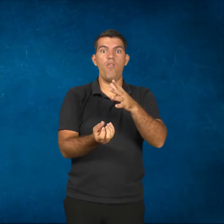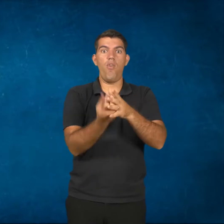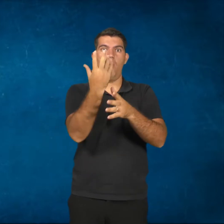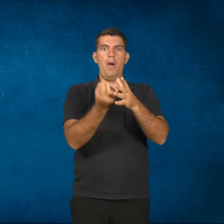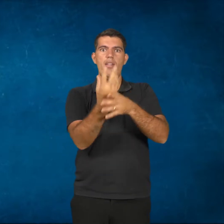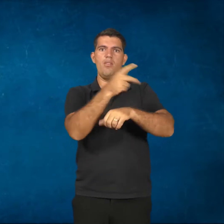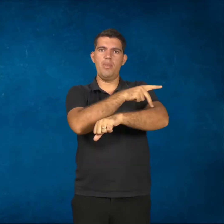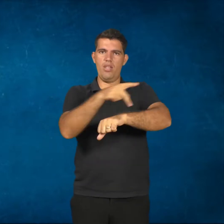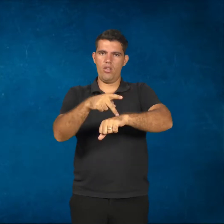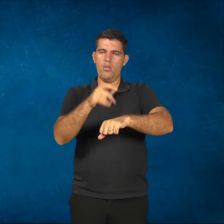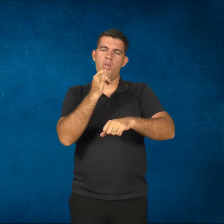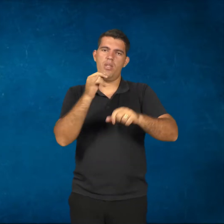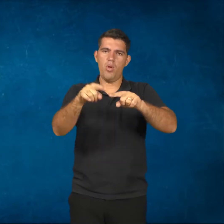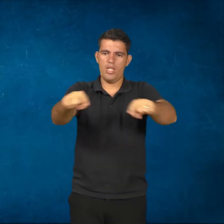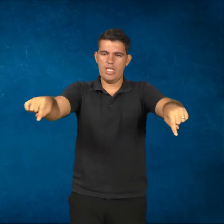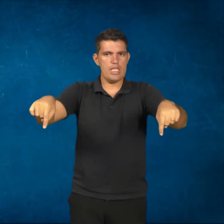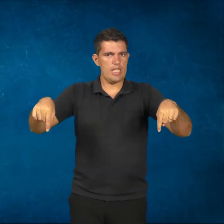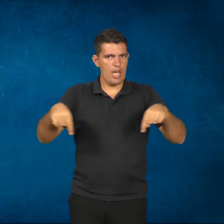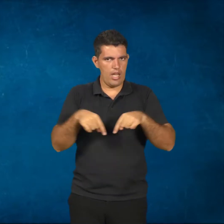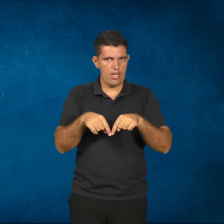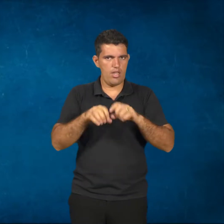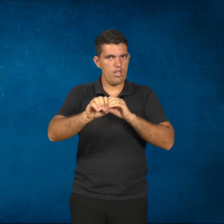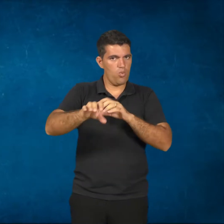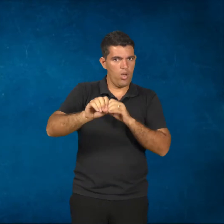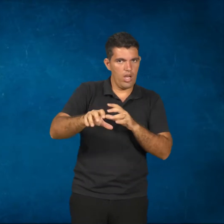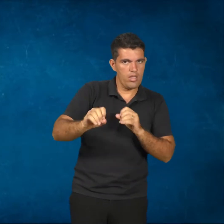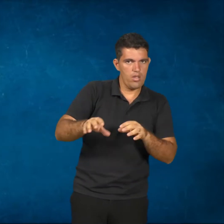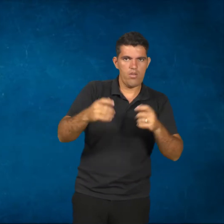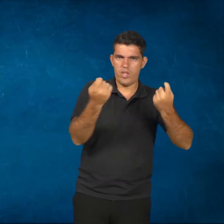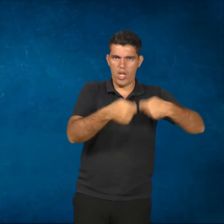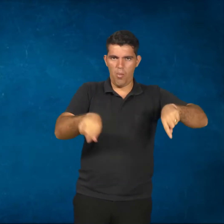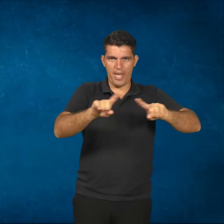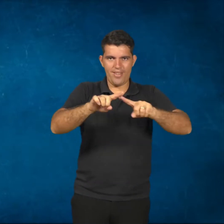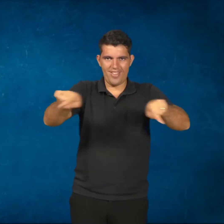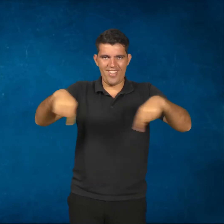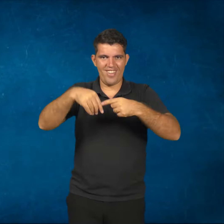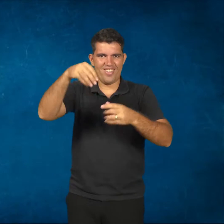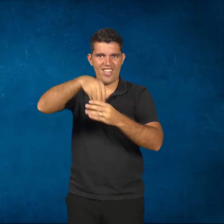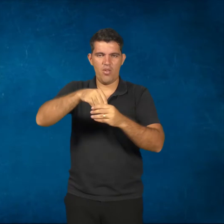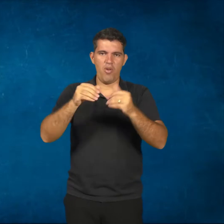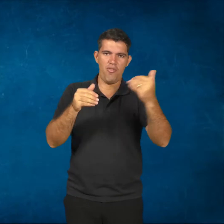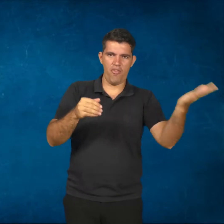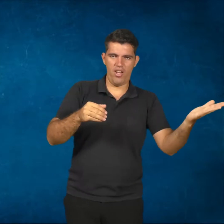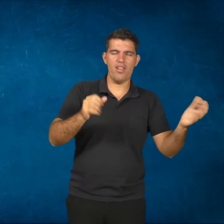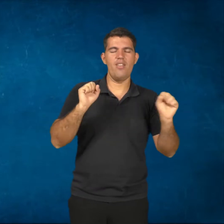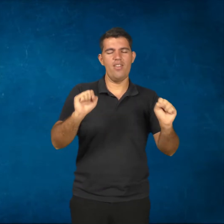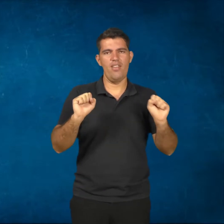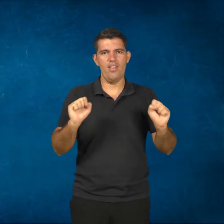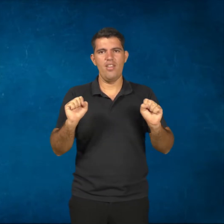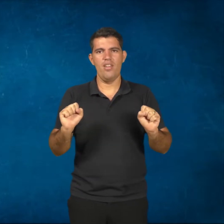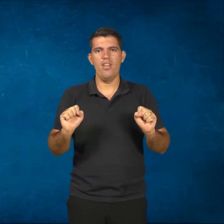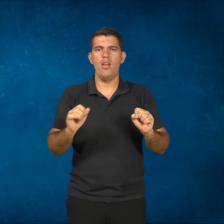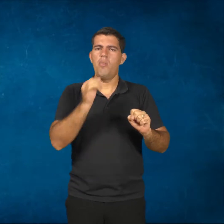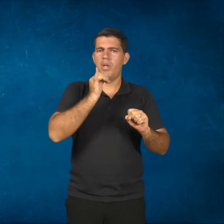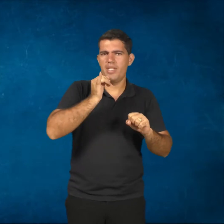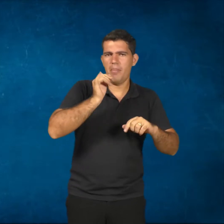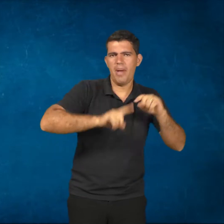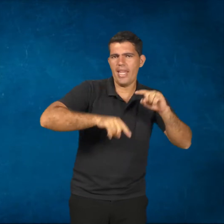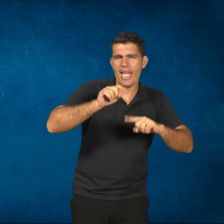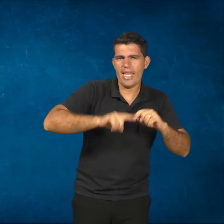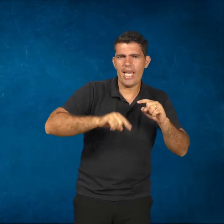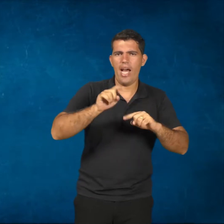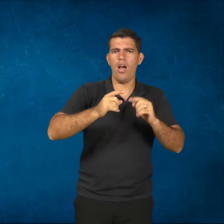do trabalho. A sala de aula, quando é em sala de aula, a educação não precisa necessariamente ser na sala de aula, seriam os